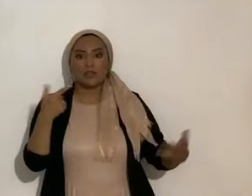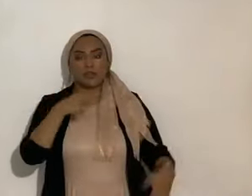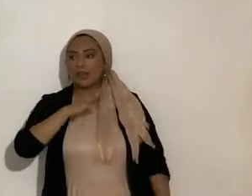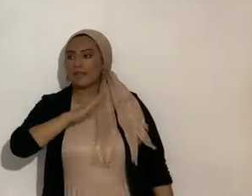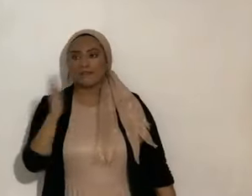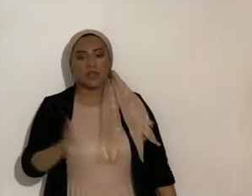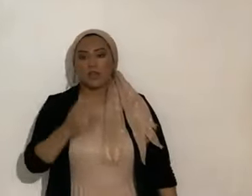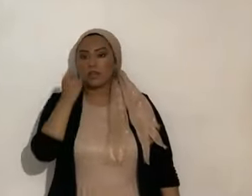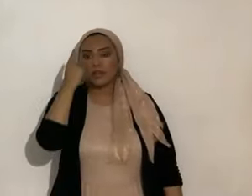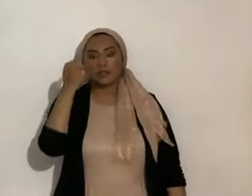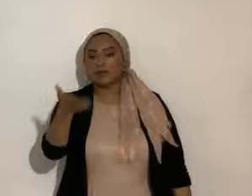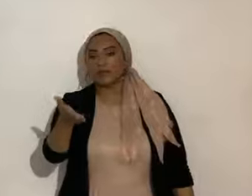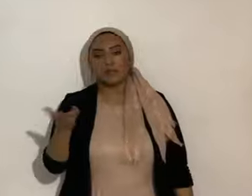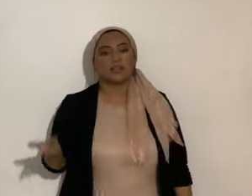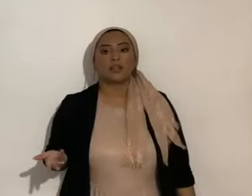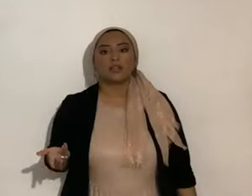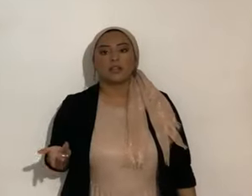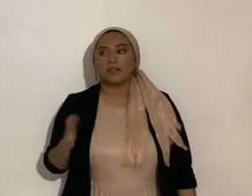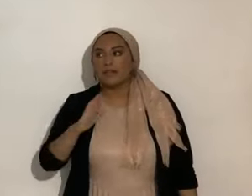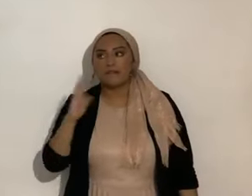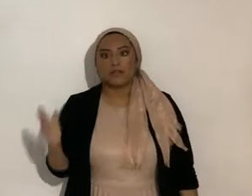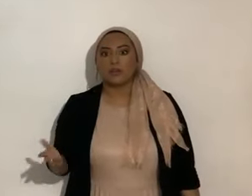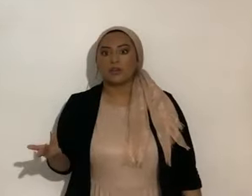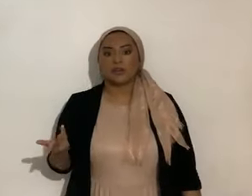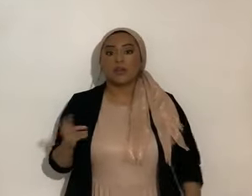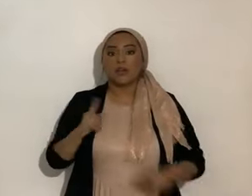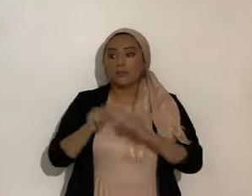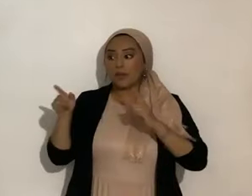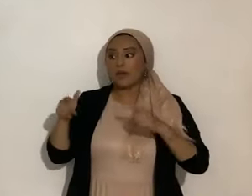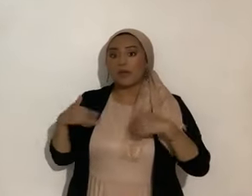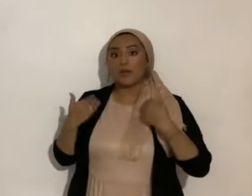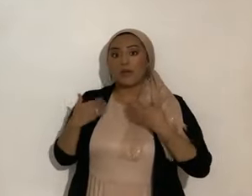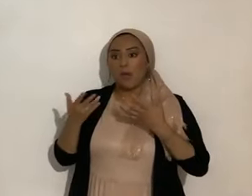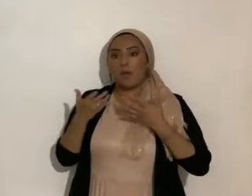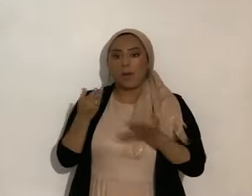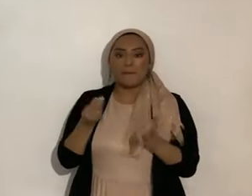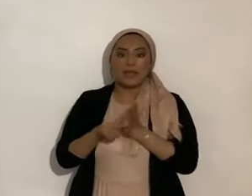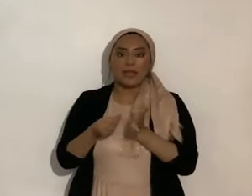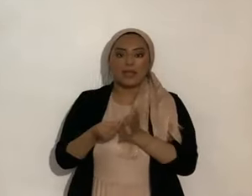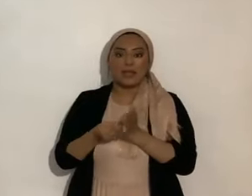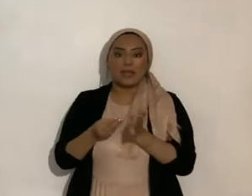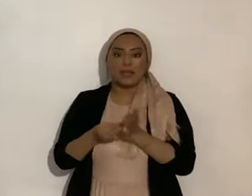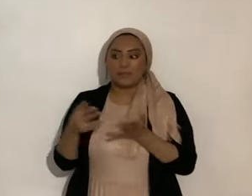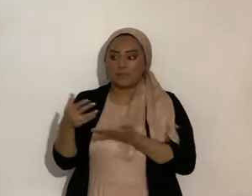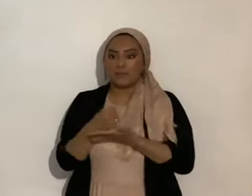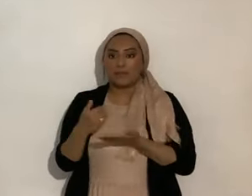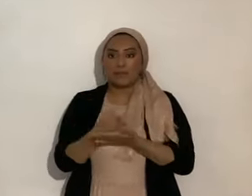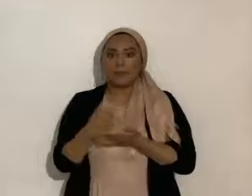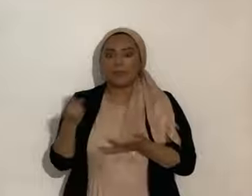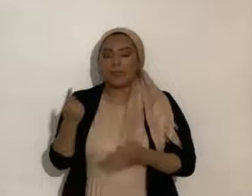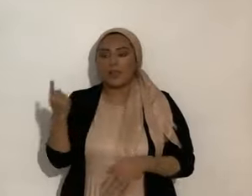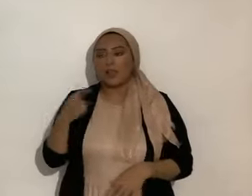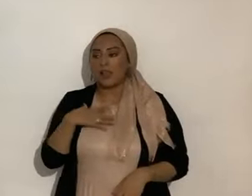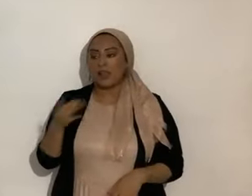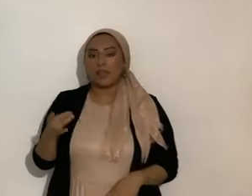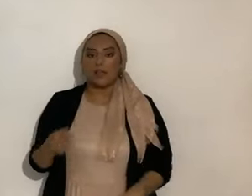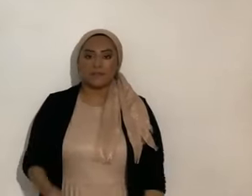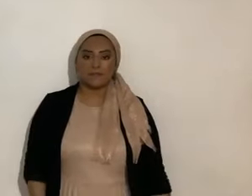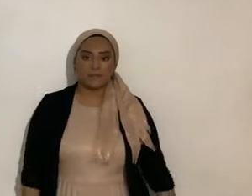comprender, nunca va a llegar a nada. Pero la joven lo que quería es el dinero, eso es lo único que le